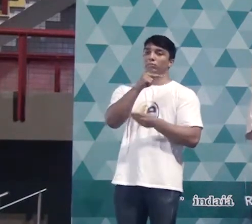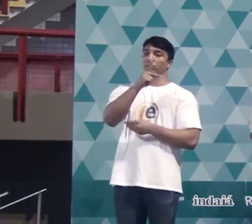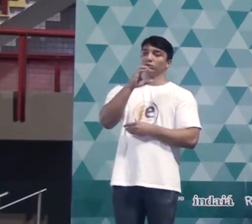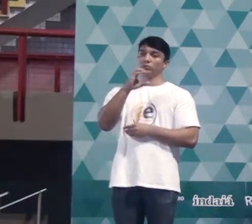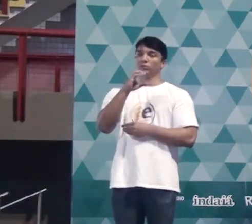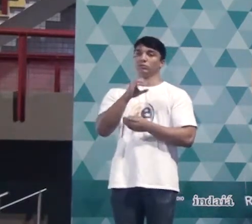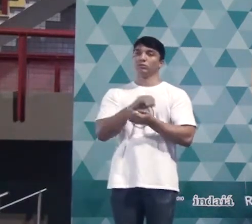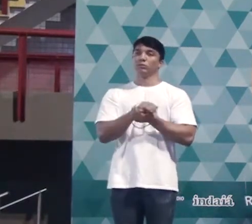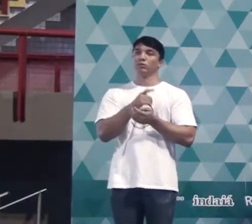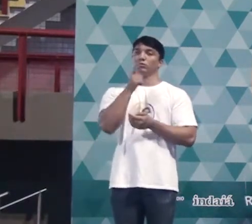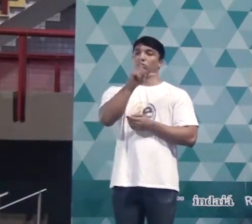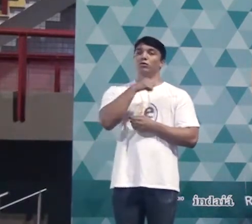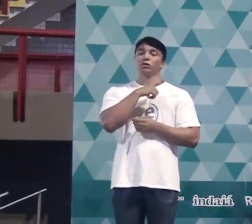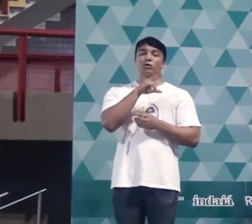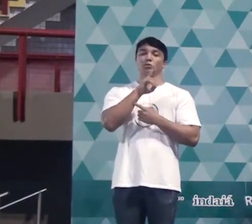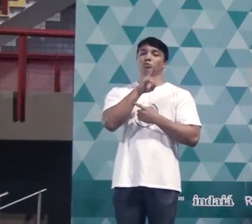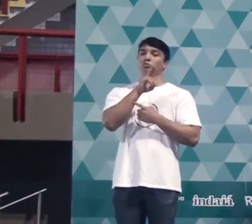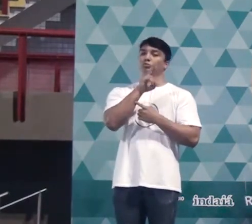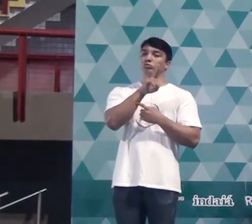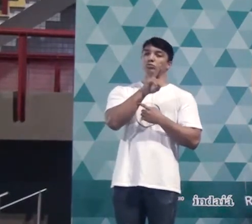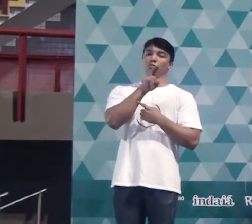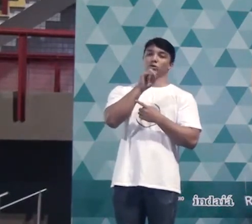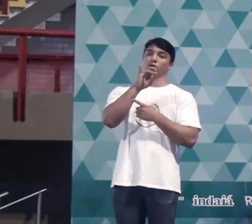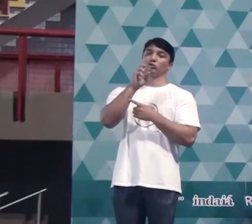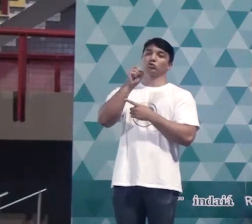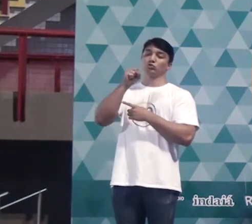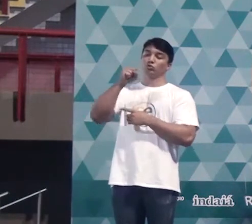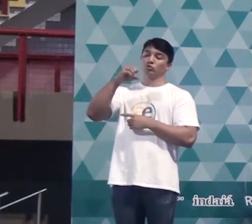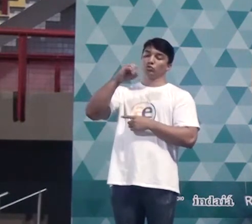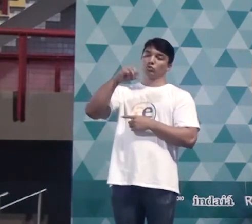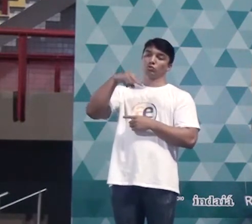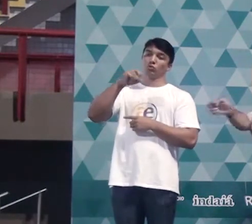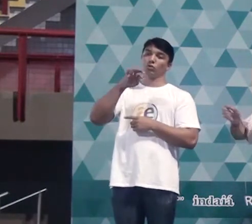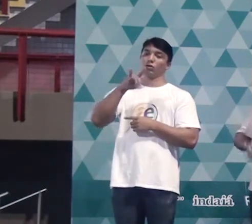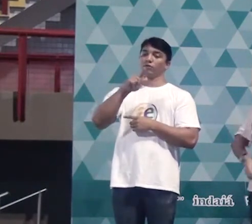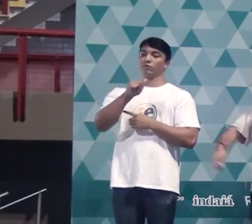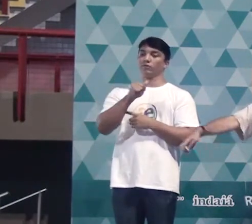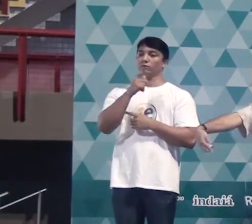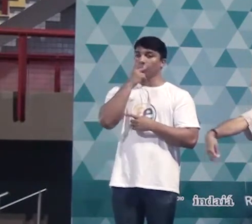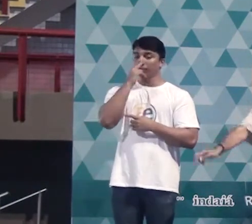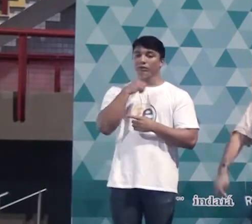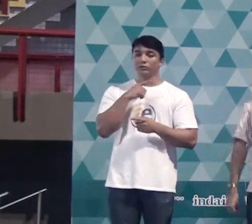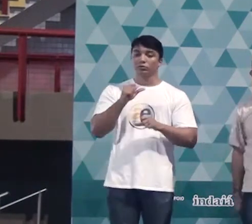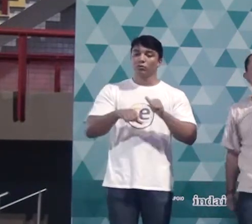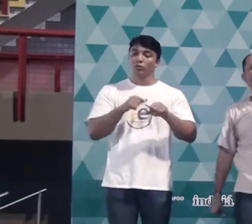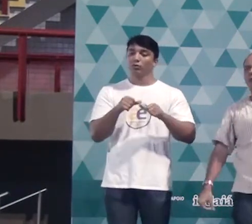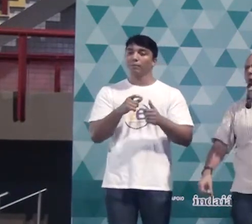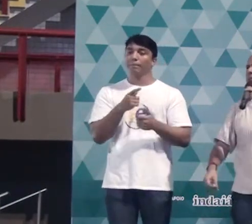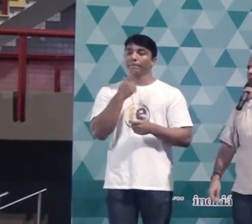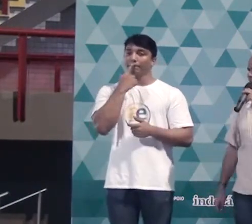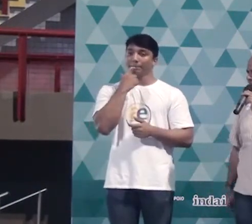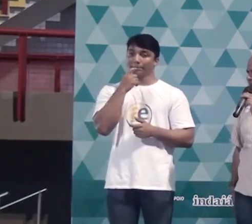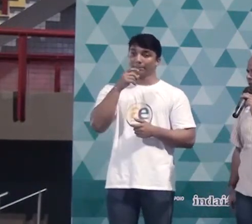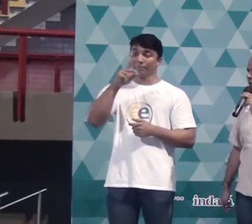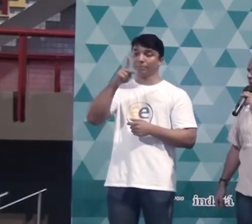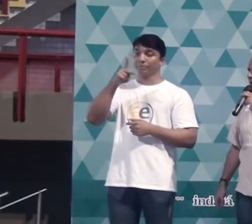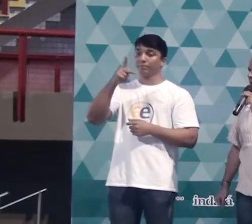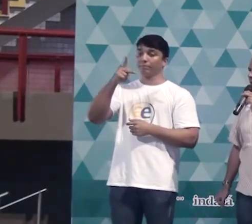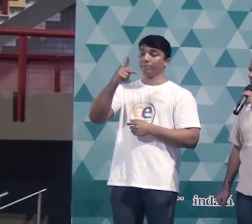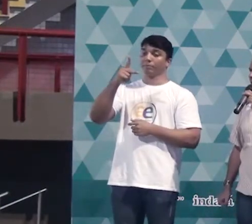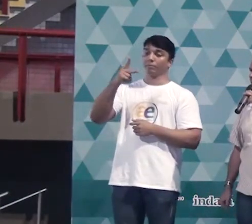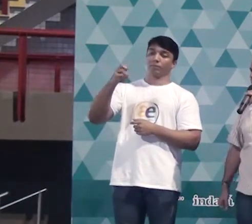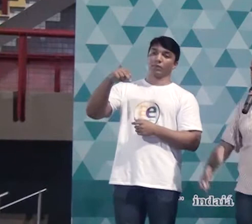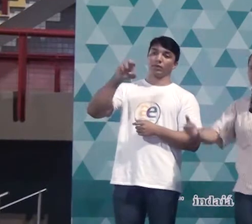não? Ultrassonografia, reduz, dá o quê? Ultrassom. Para na borracharia, dá uma olhada no meu